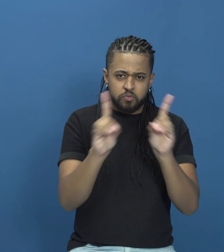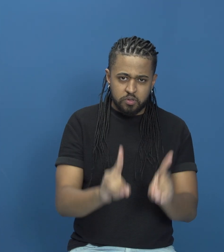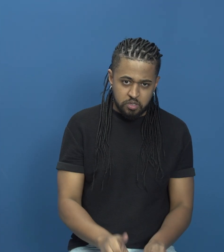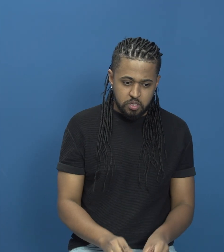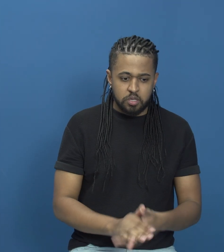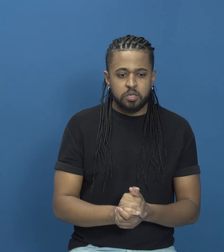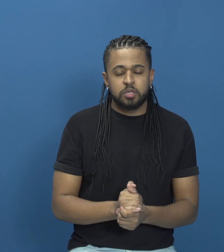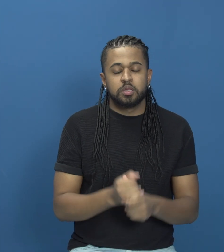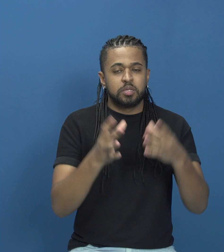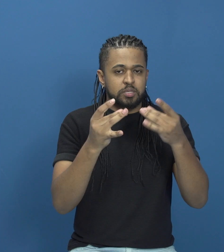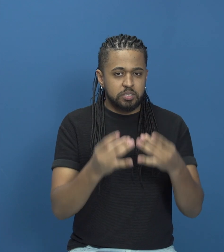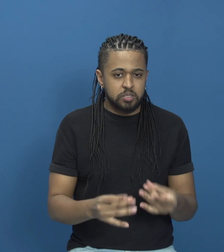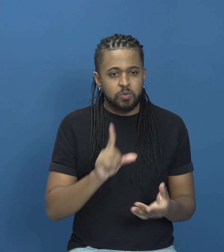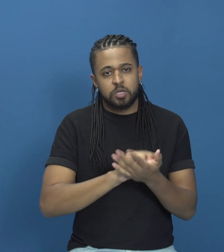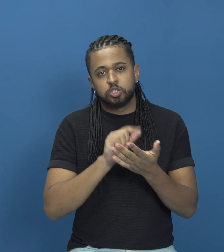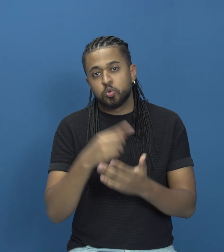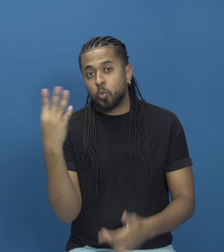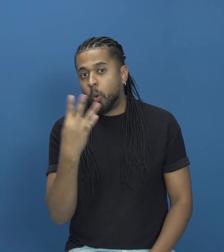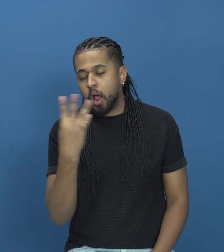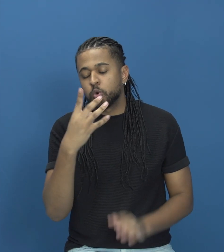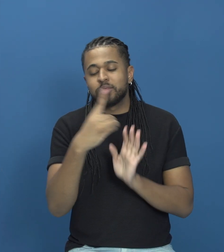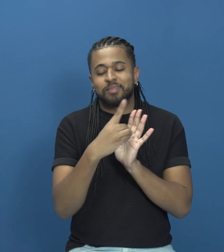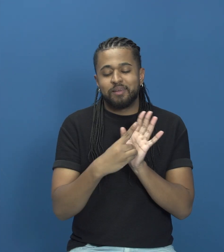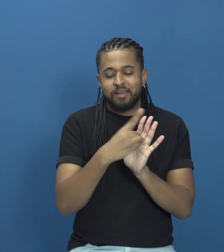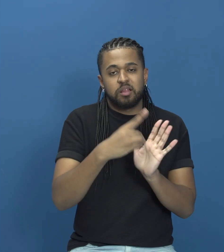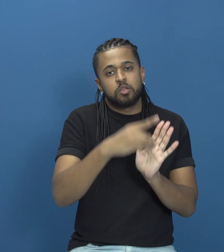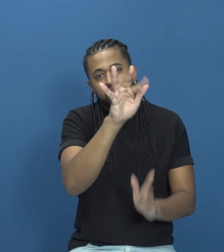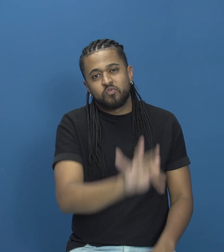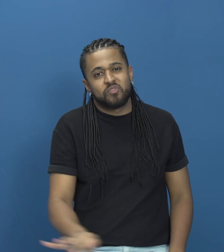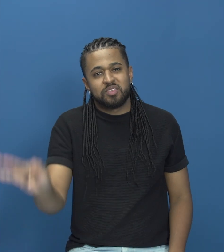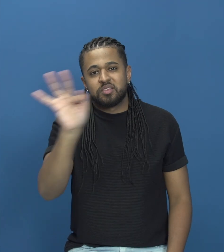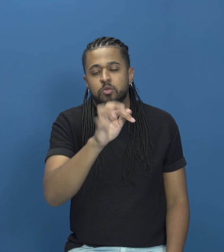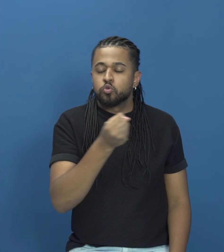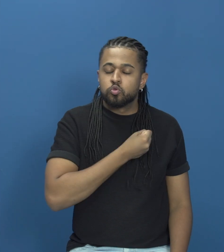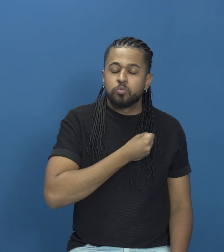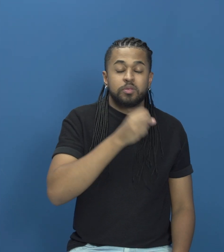deficiência o descrito no artigo 4º do Decreto Federal número